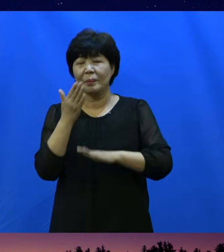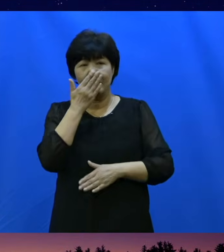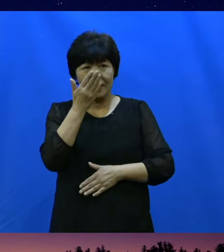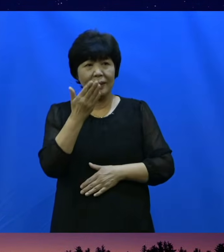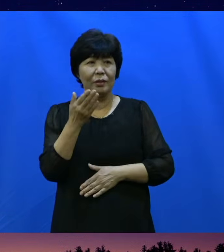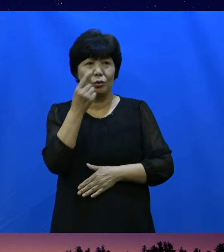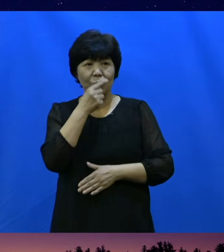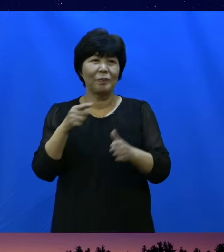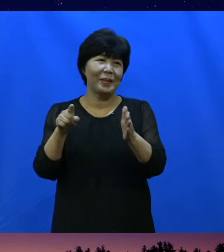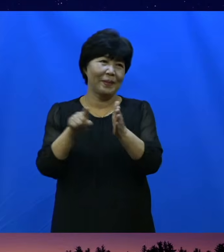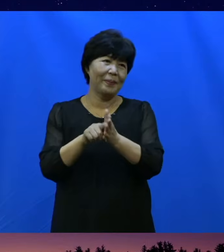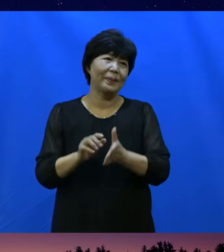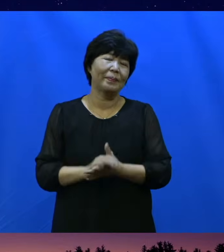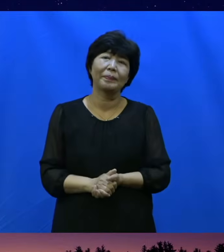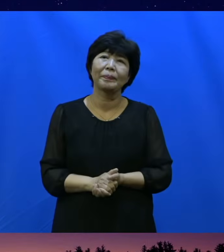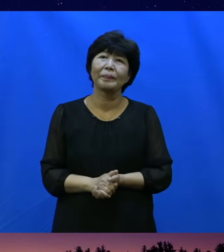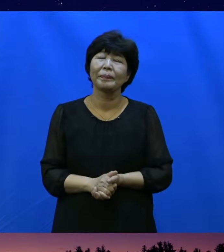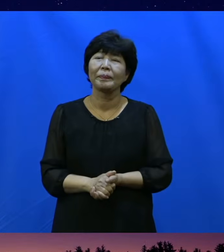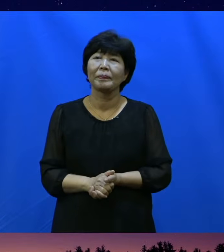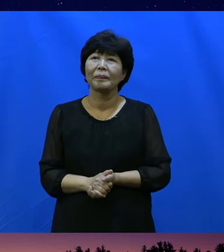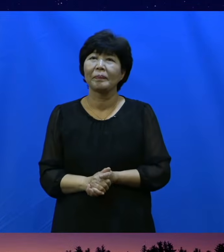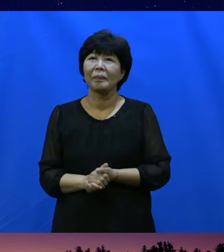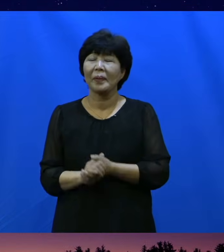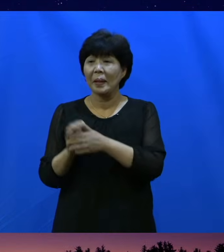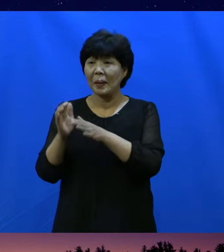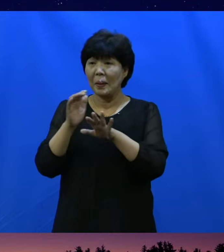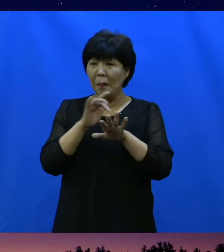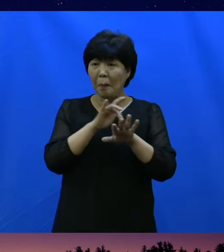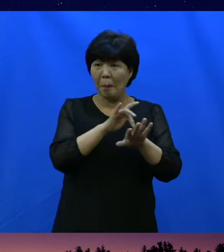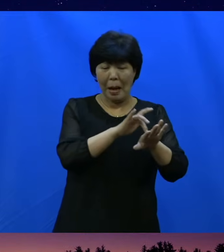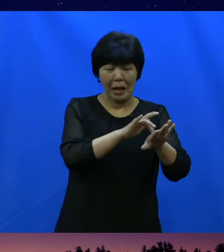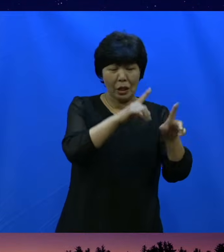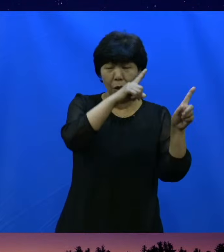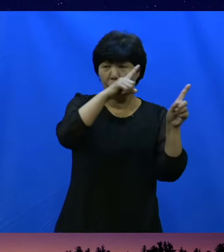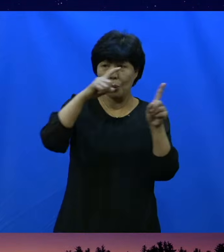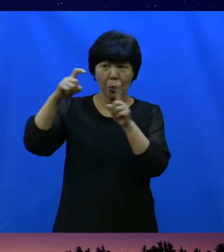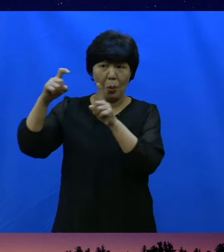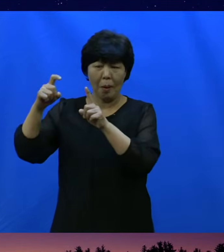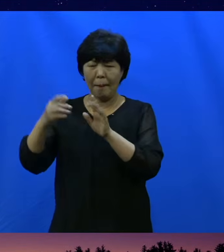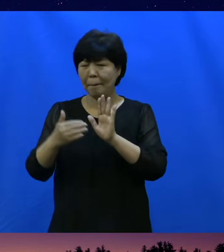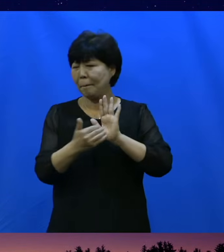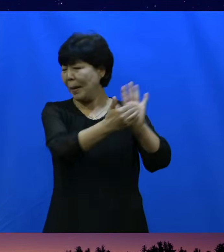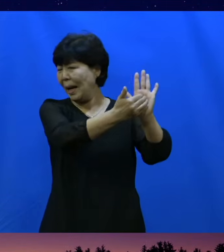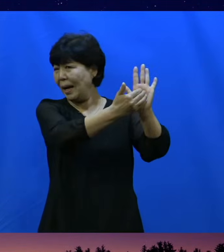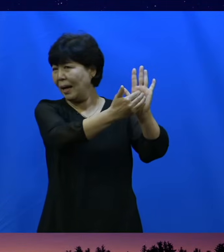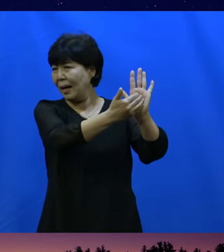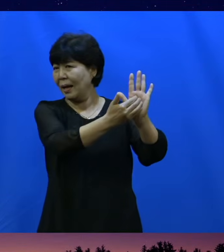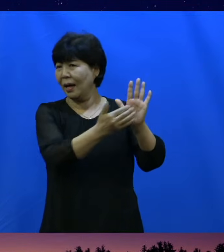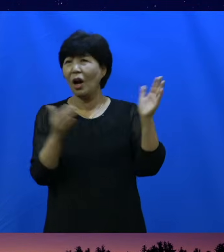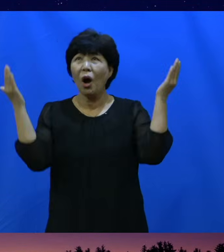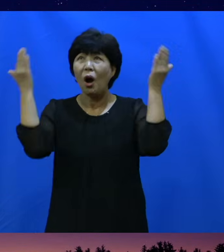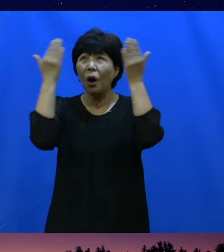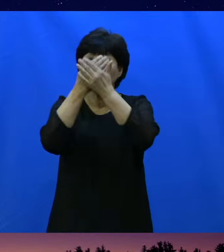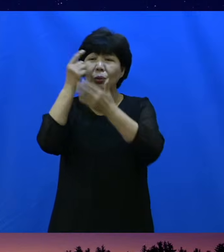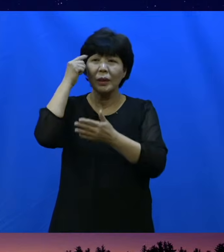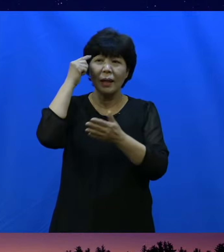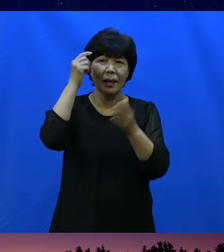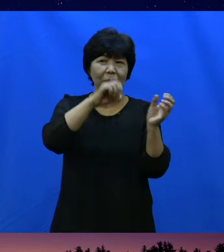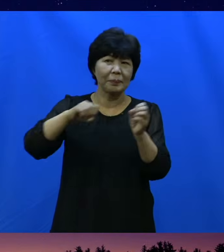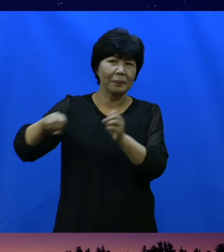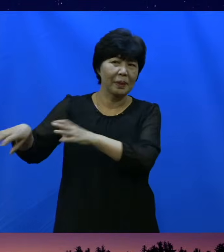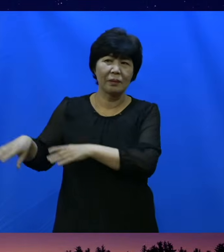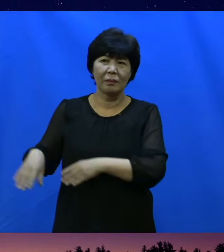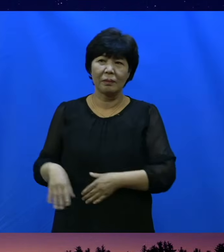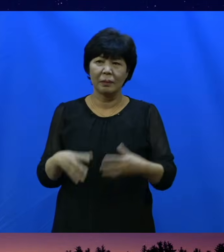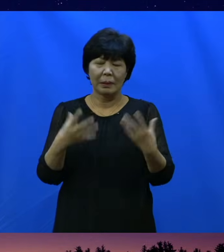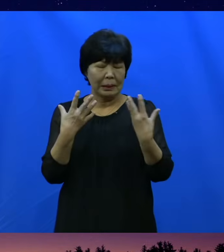이 모멘텀을 만드는, 마귀가 주는 그 속삭임에 내가 반응하고 어두운 생각에 사로잡혀